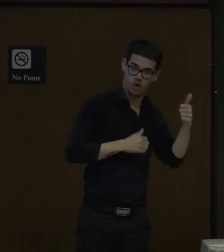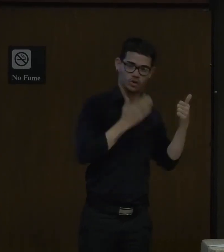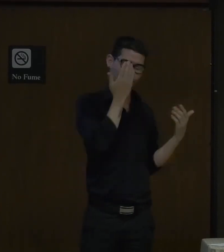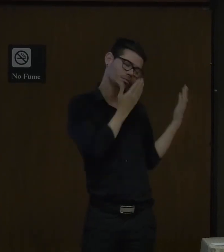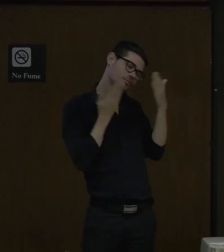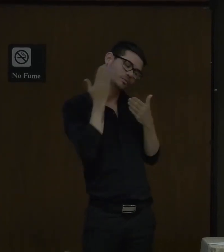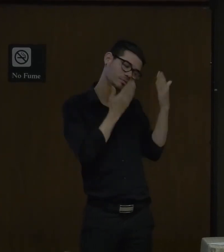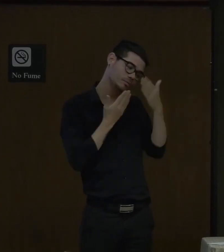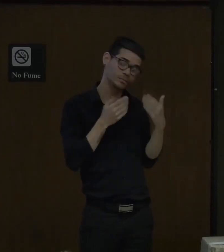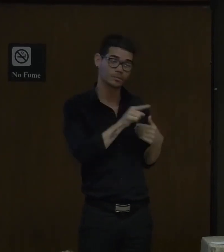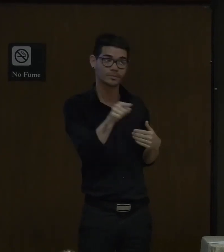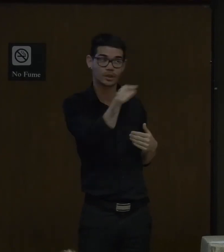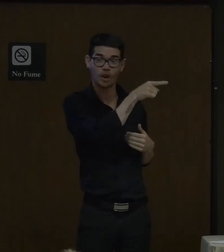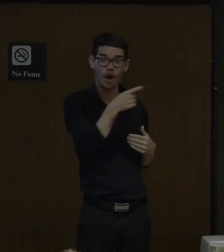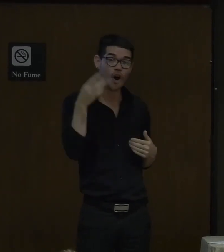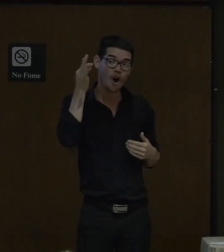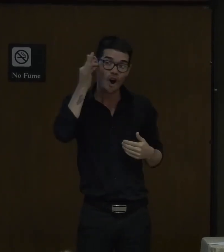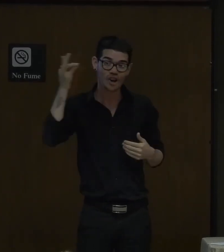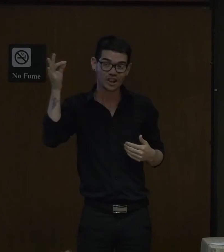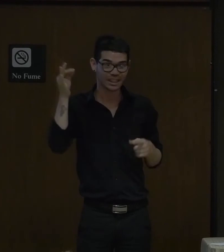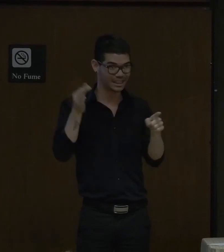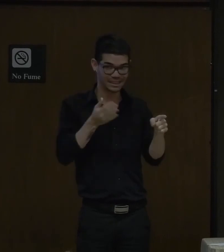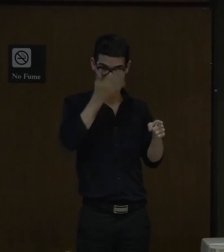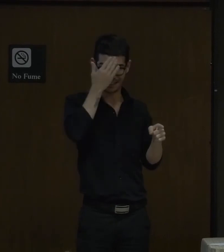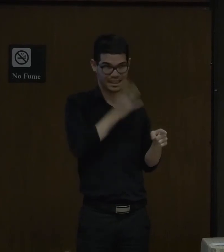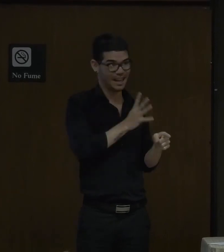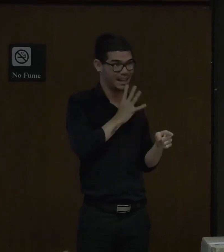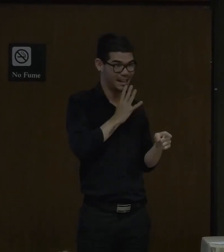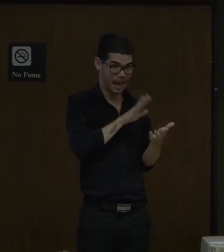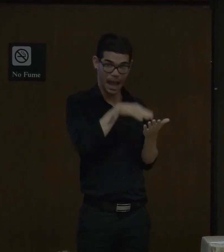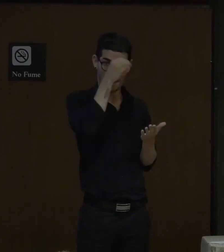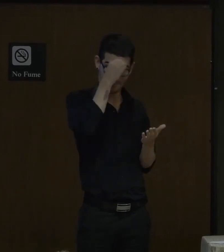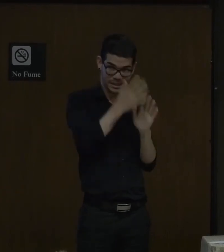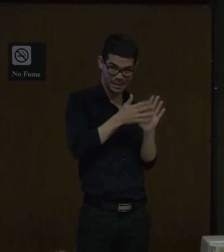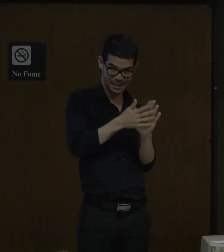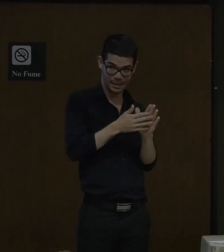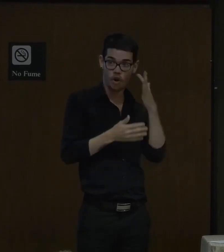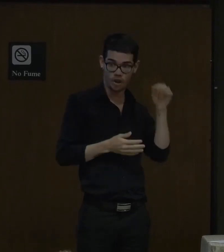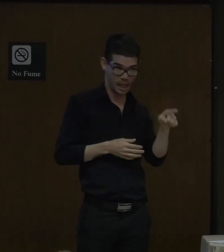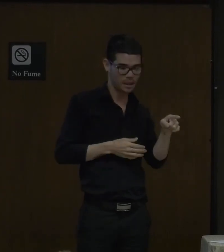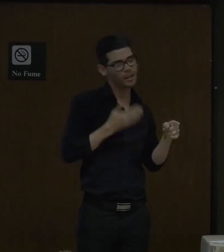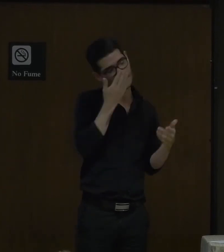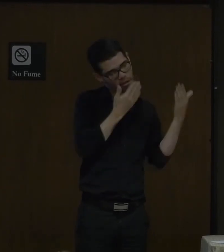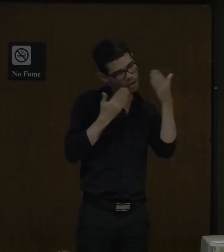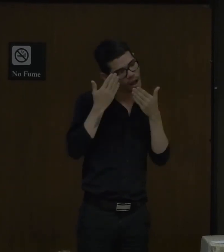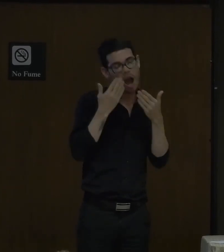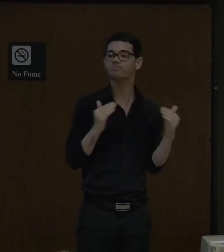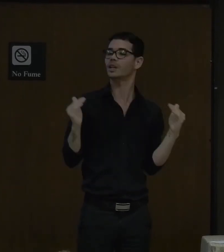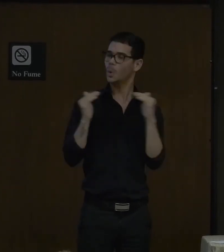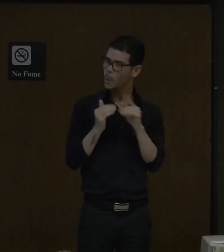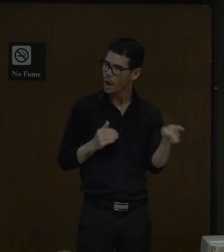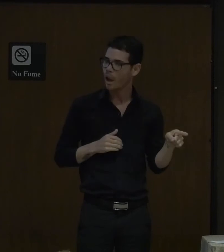oyentes que saben lengua de señas y lengua hablada, y también con bilingües sordos que a